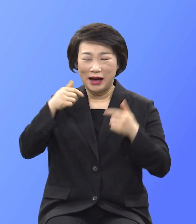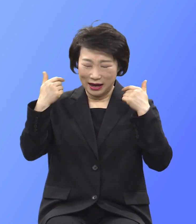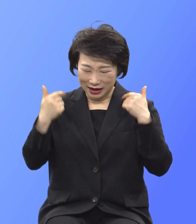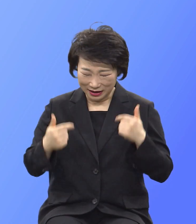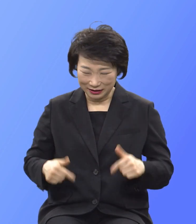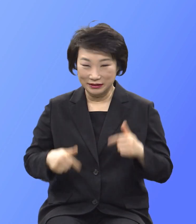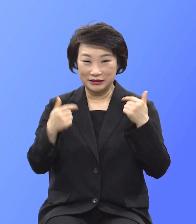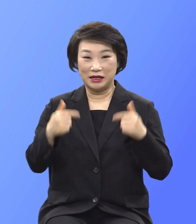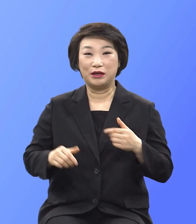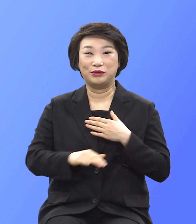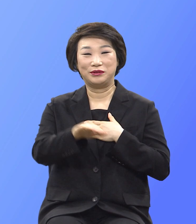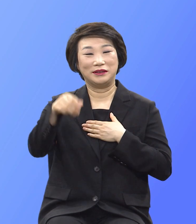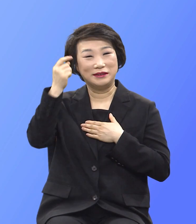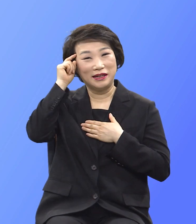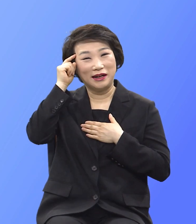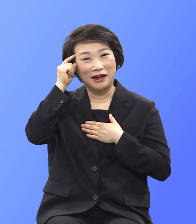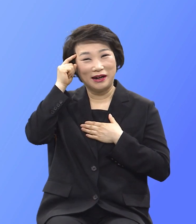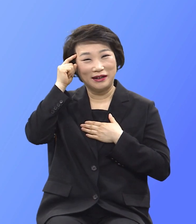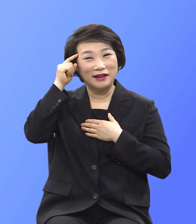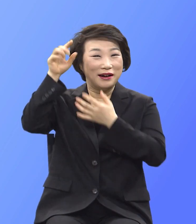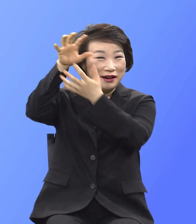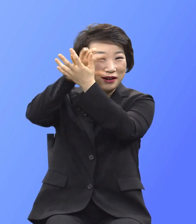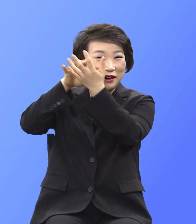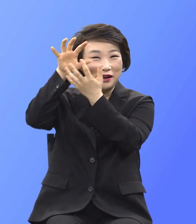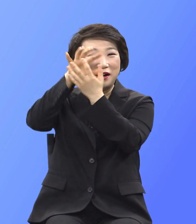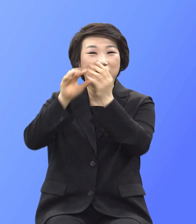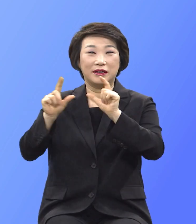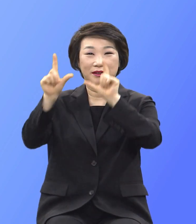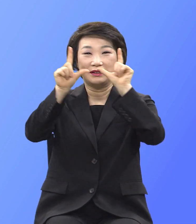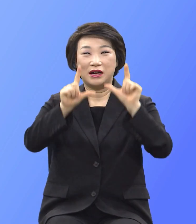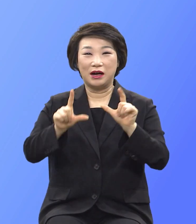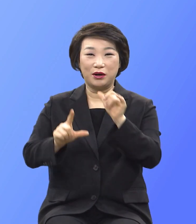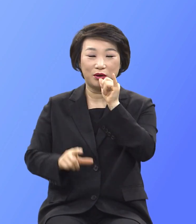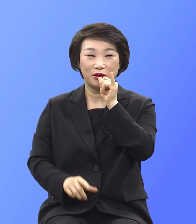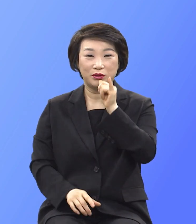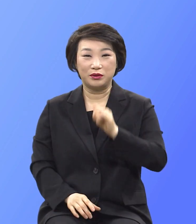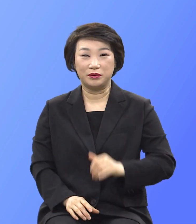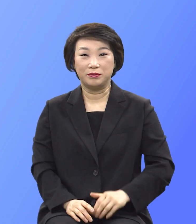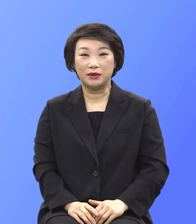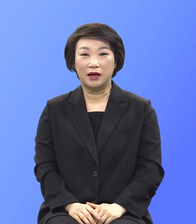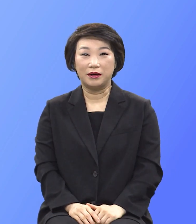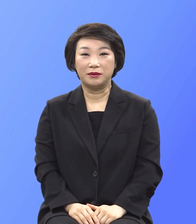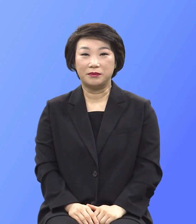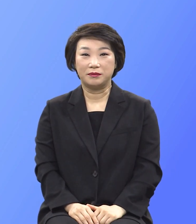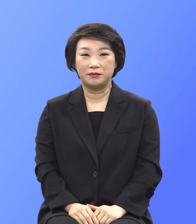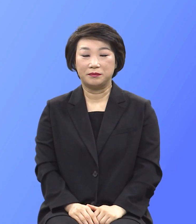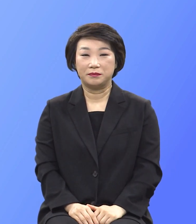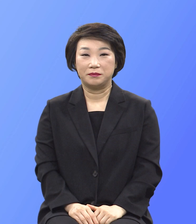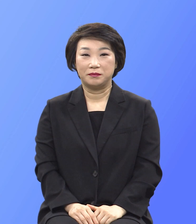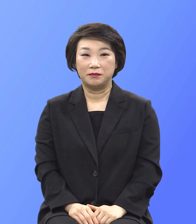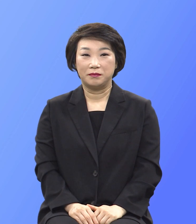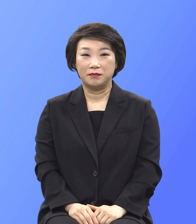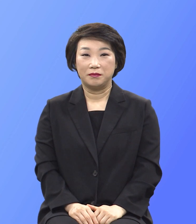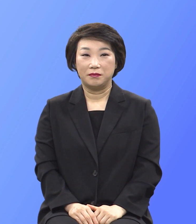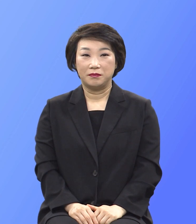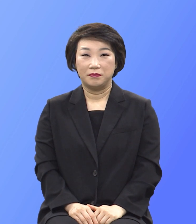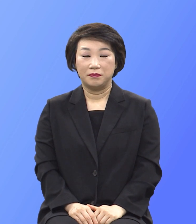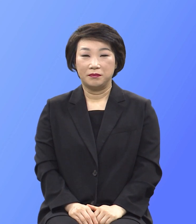항상 생각에 운동하며 이렇게 살아가게 되는